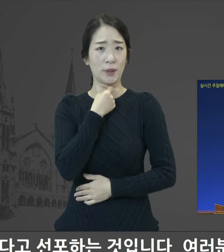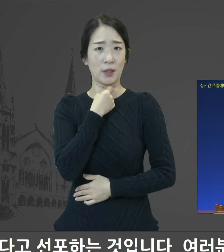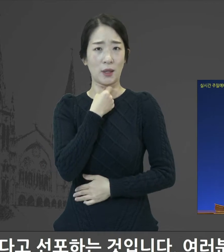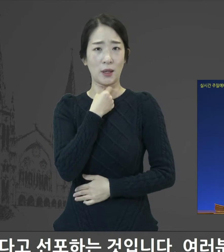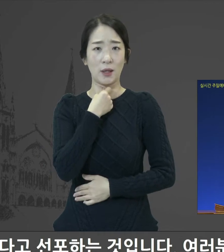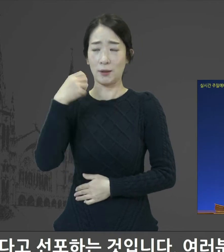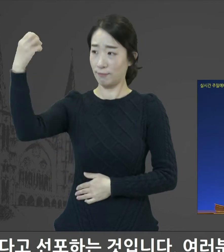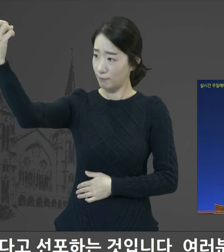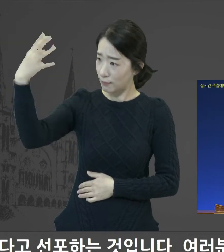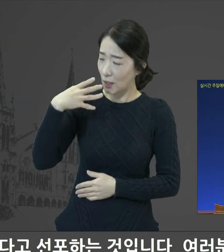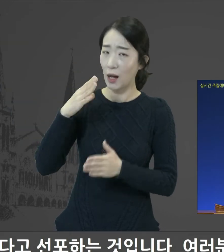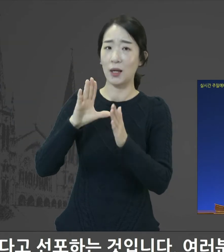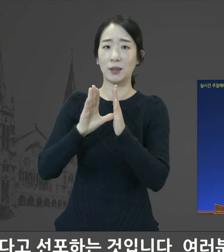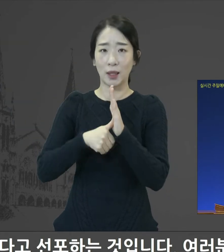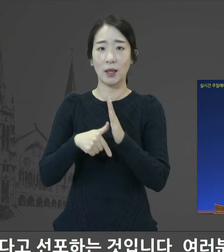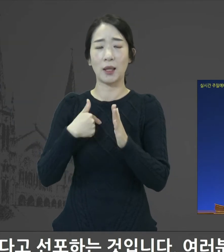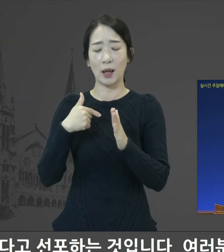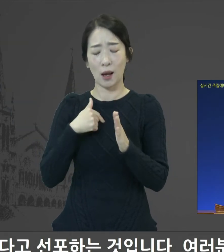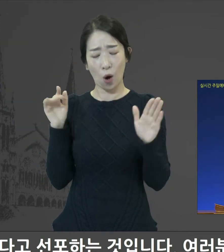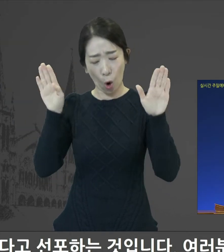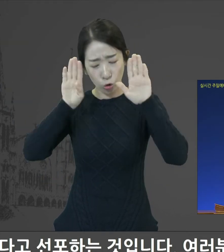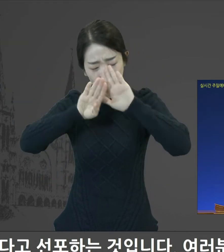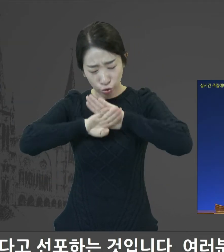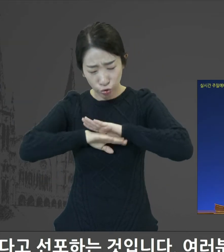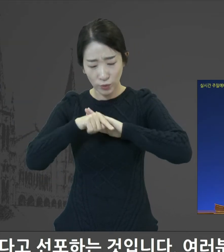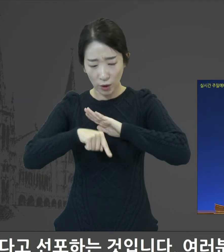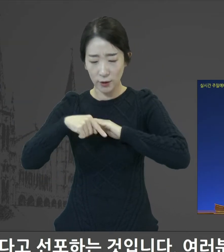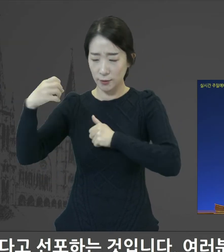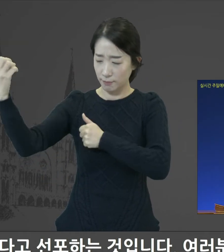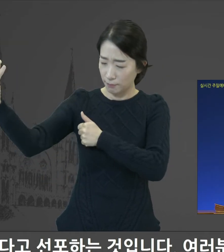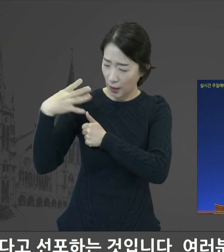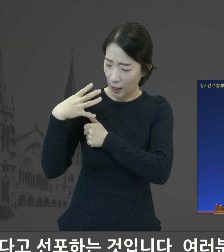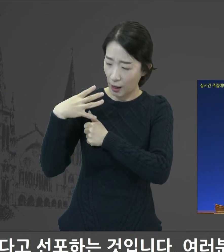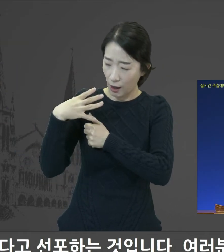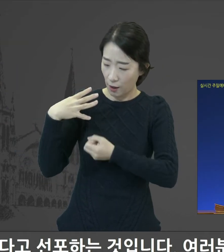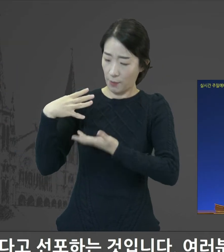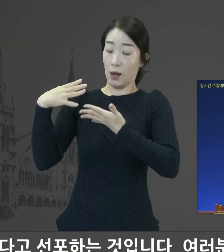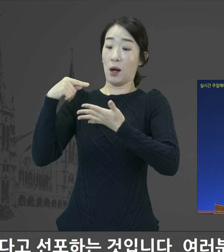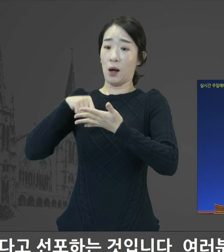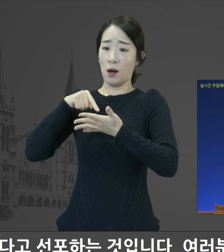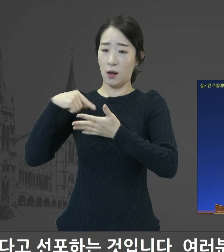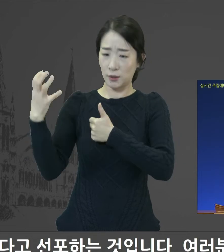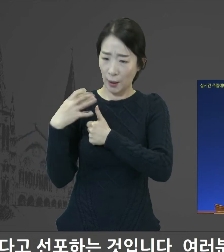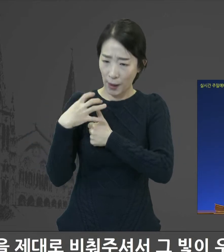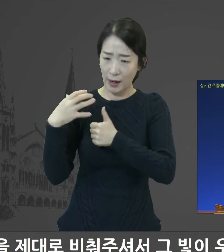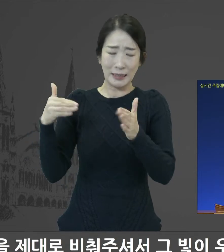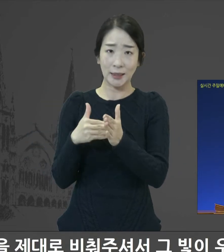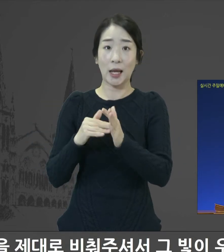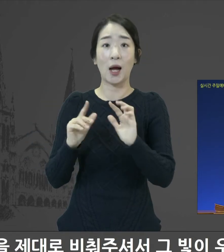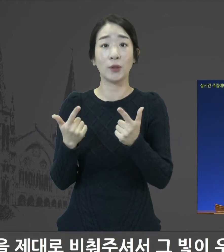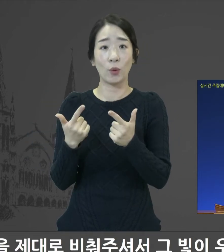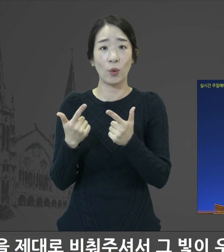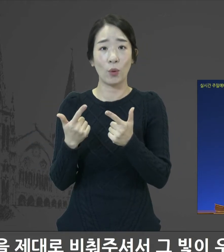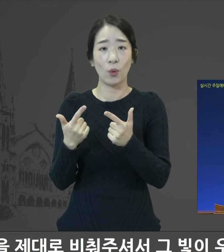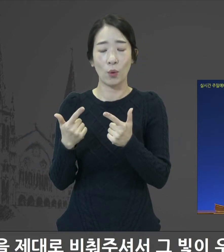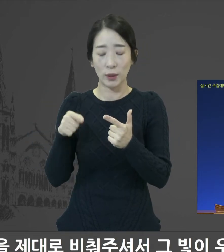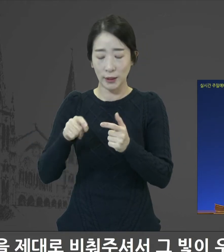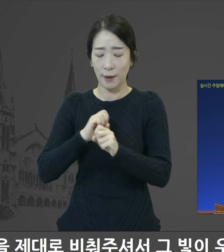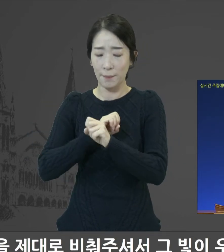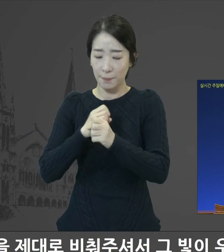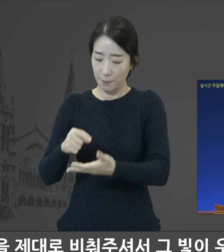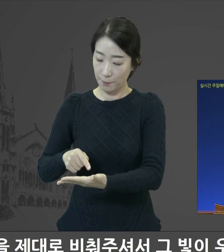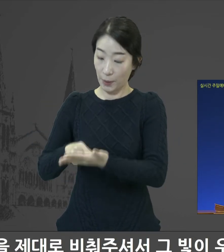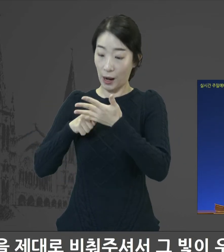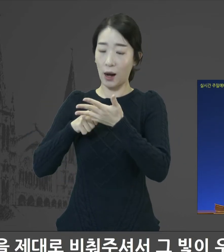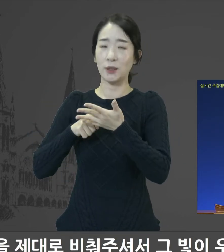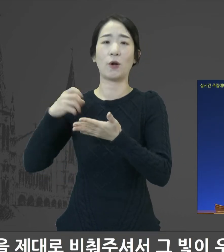비춰주실 때 그 빛이 우리 안에 어두운 것을 드러내서 책망을 하는데, 이 책망받는 것으로 끝나는 것이 아니라 그것이 밝혀져서